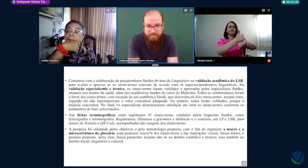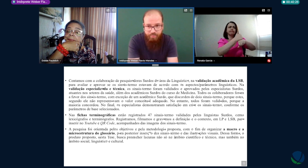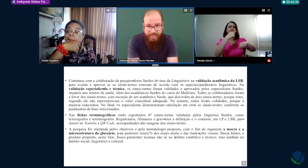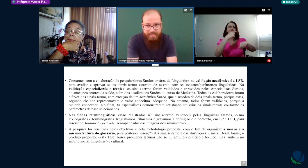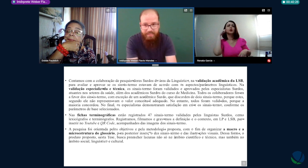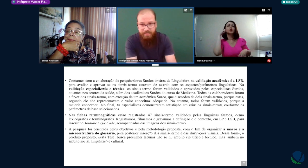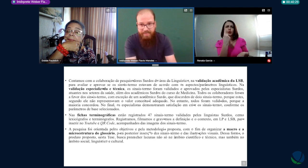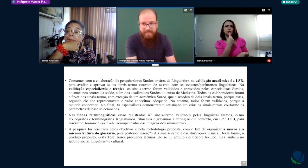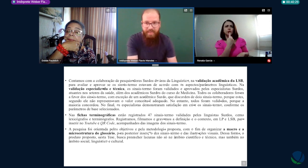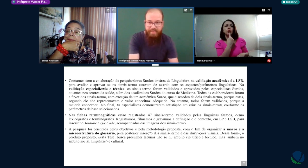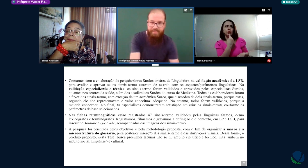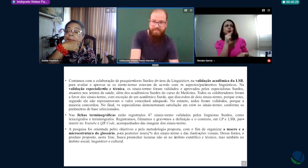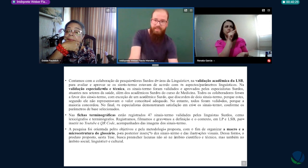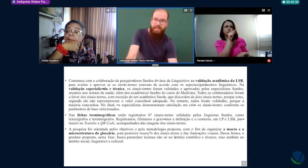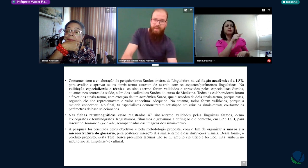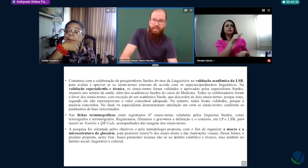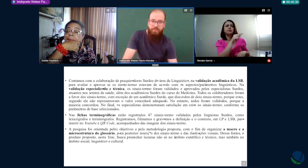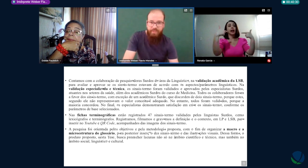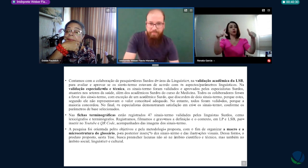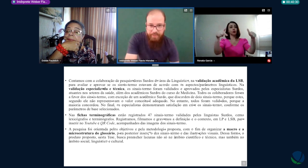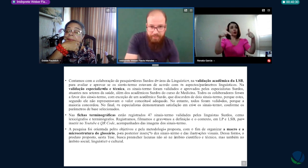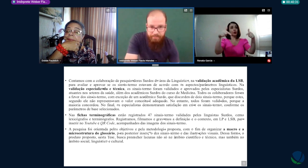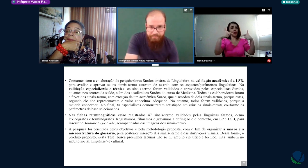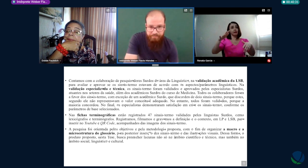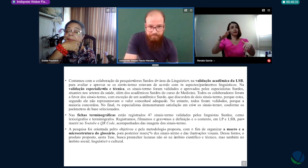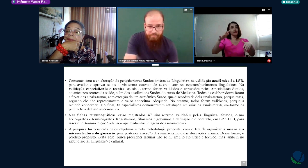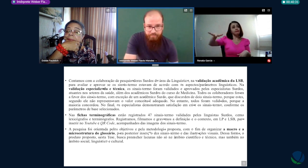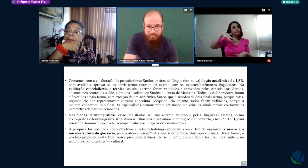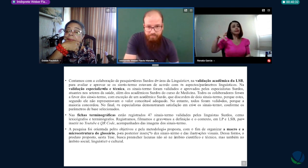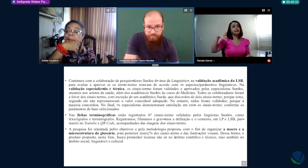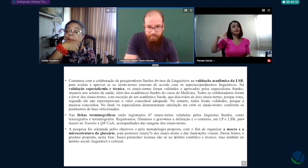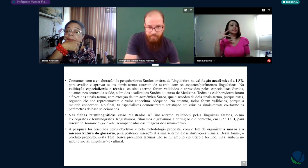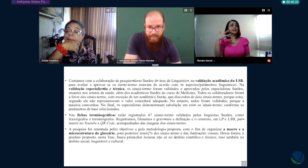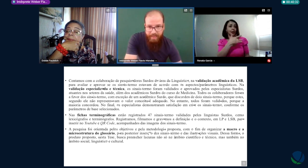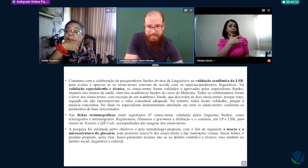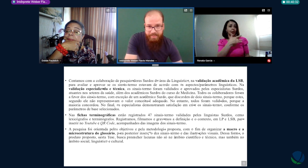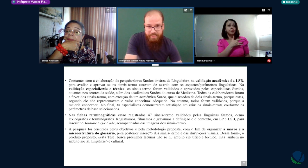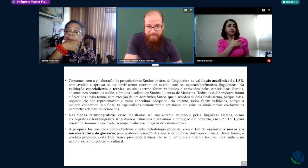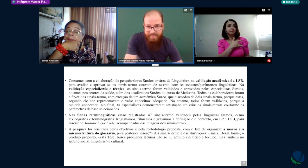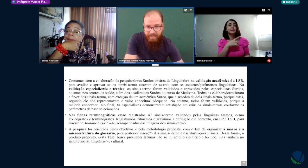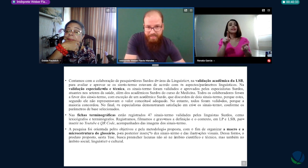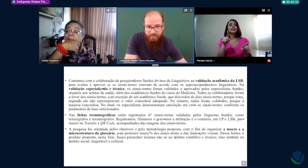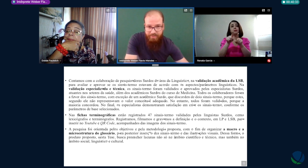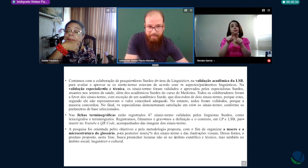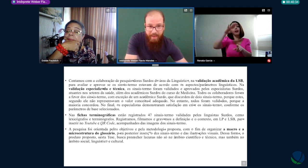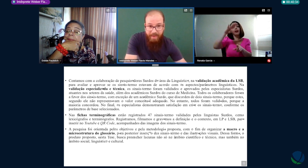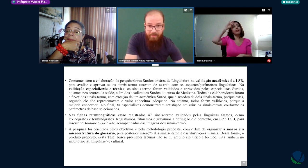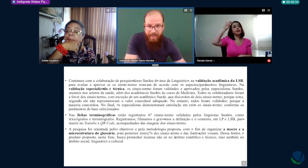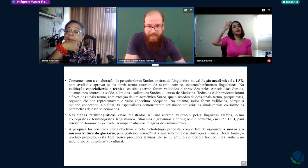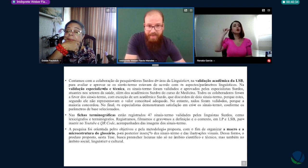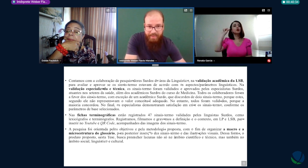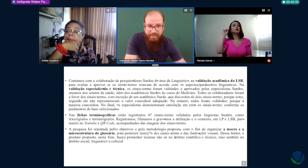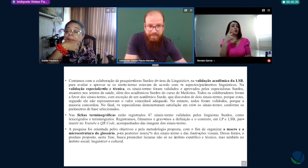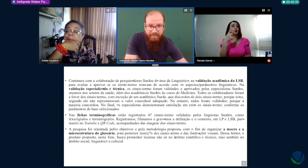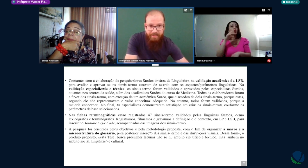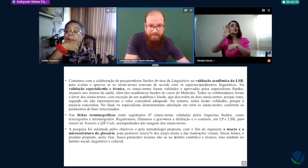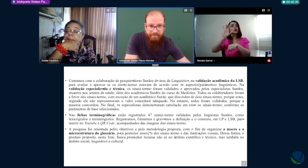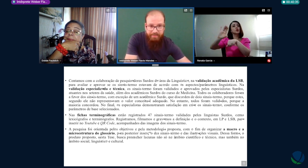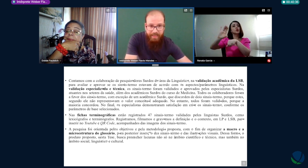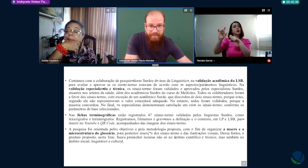aprovados por esses especialistas que contribuíram. Esses especialistas trabalham na